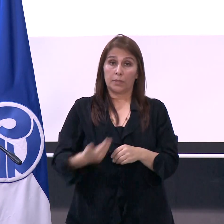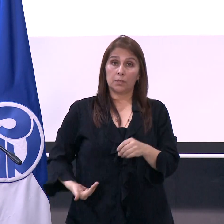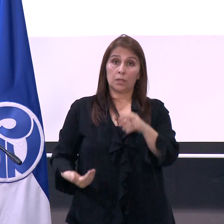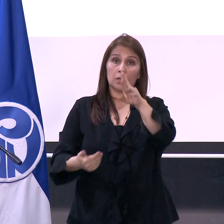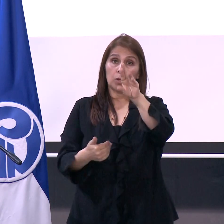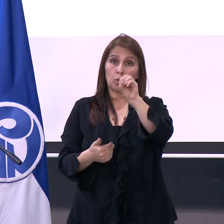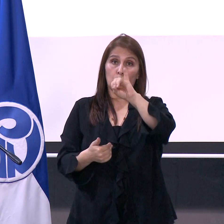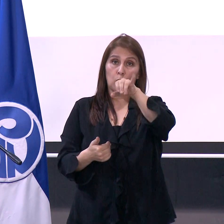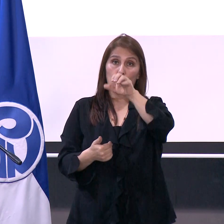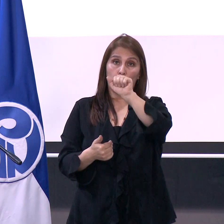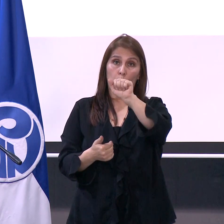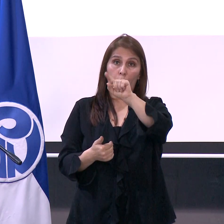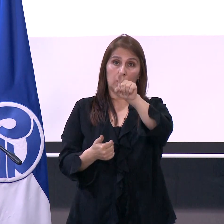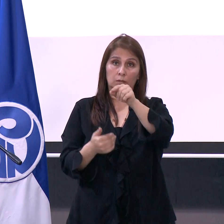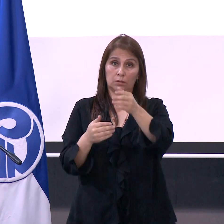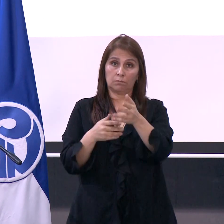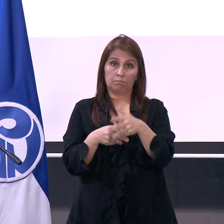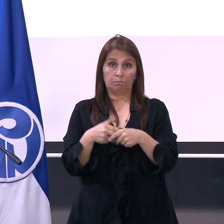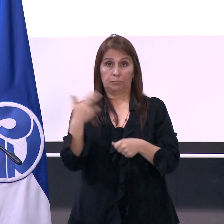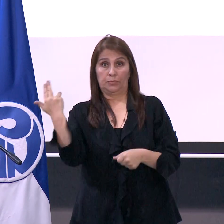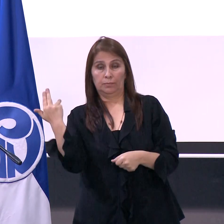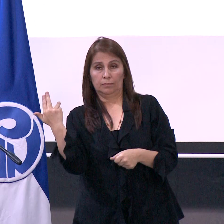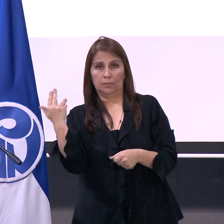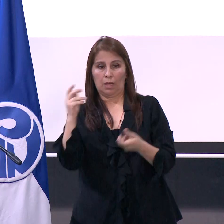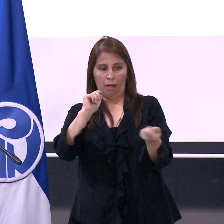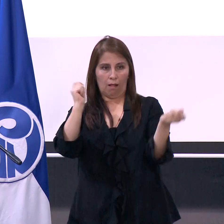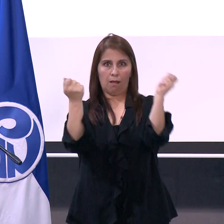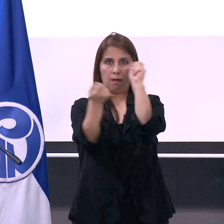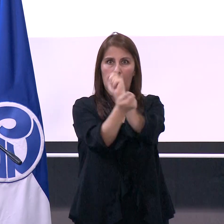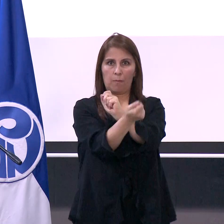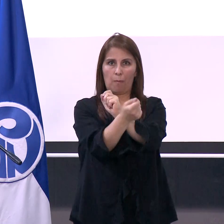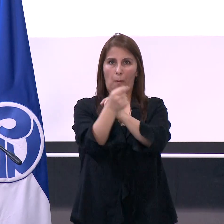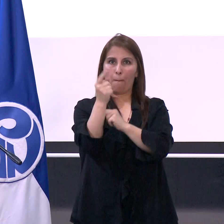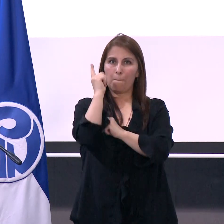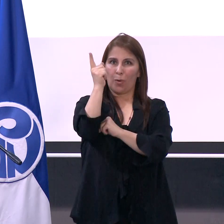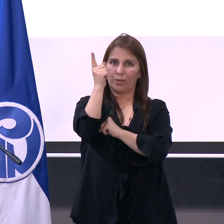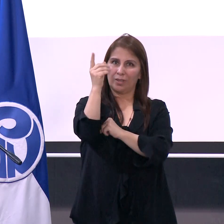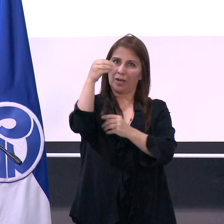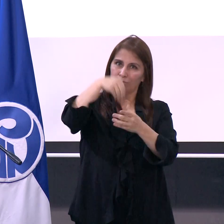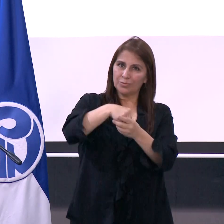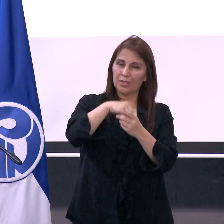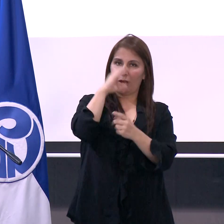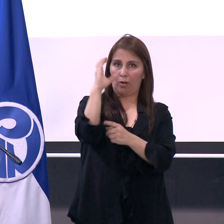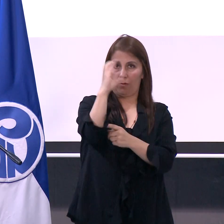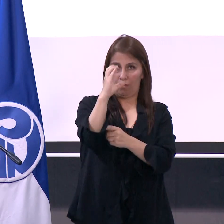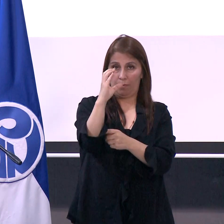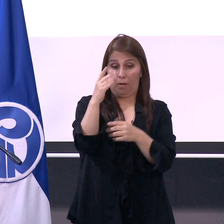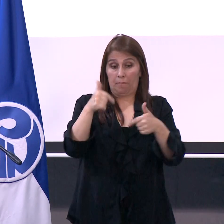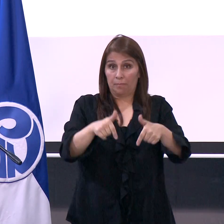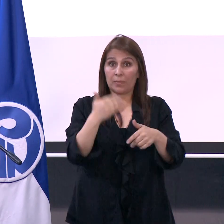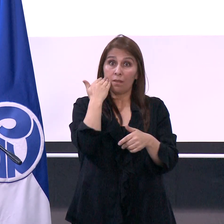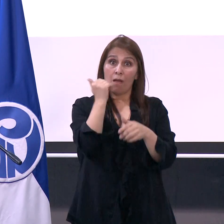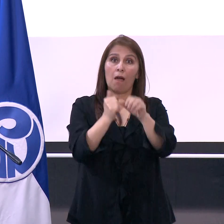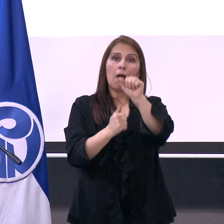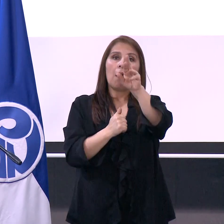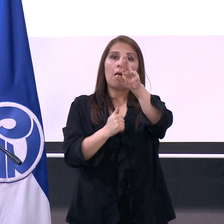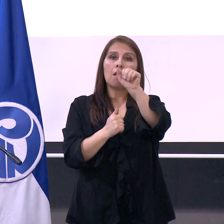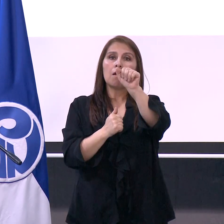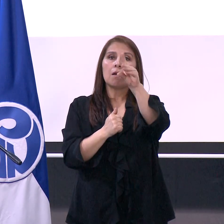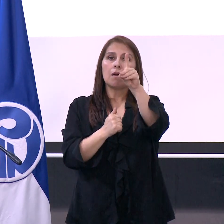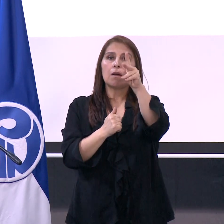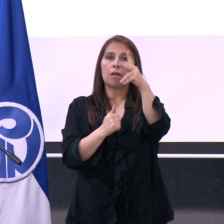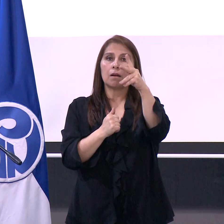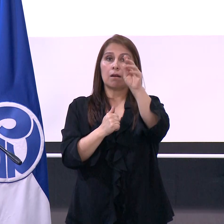instauración del frente nacional cambió la correlación de fuerzas políticas en el país y rap que que era pensión presionada por las